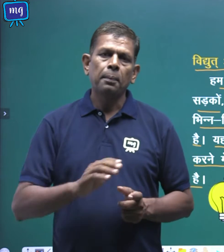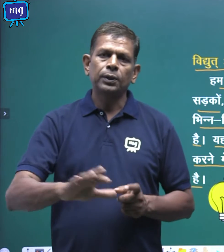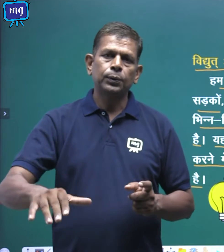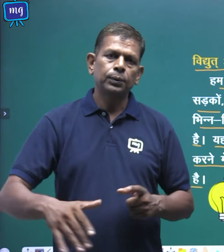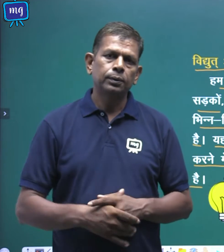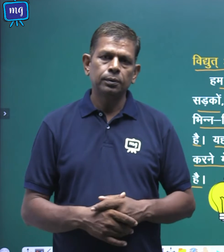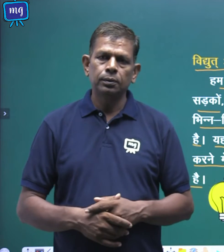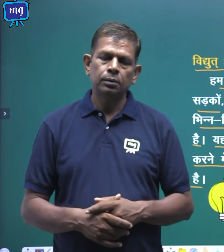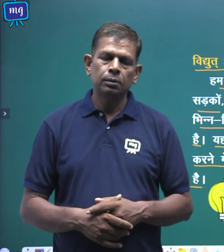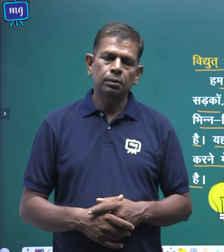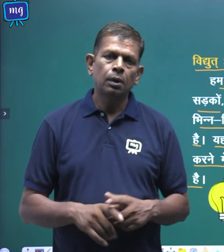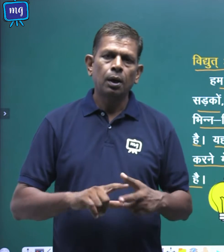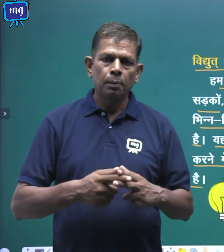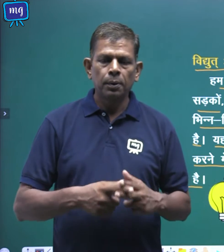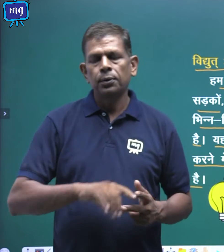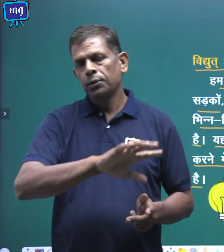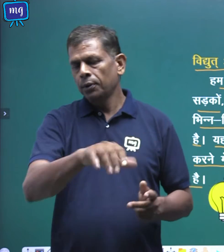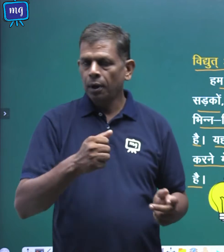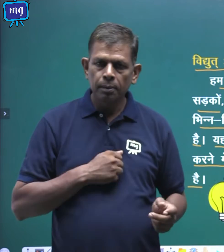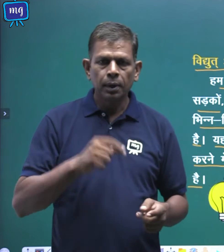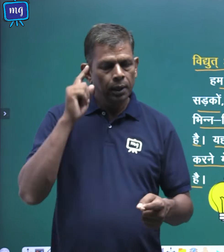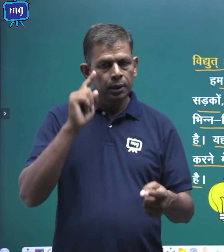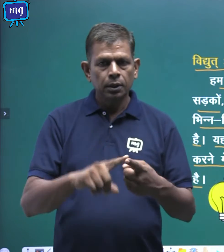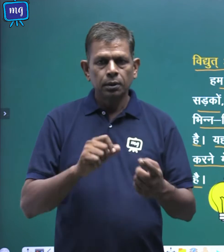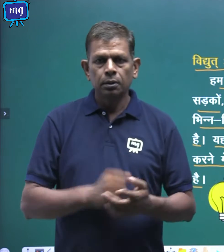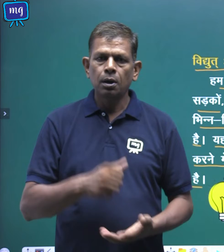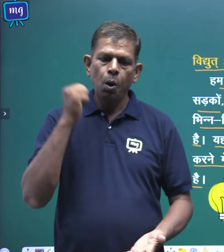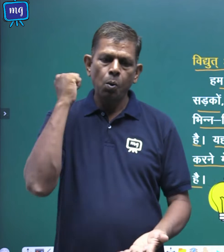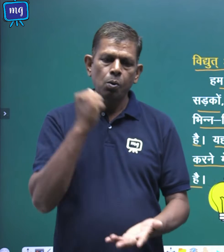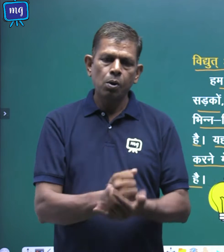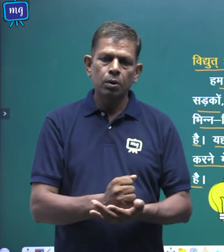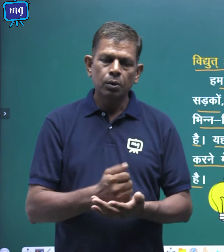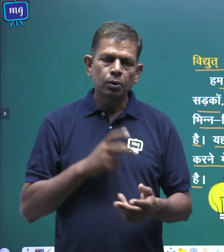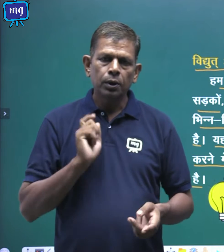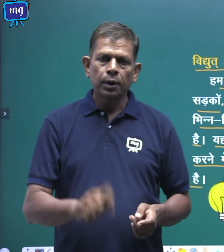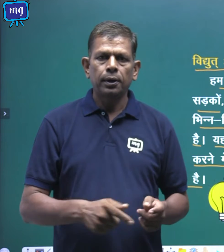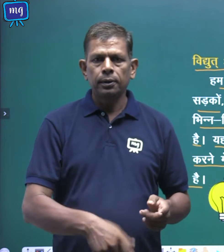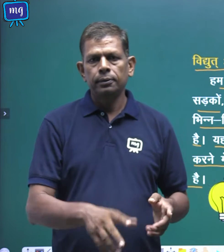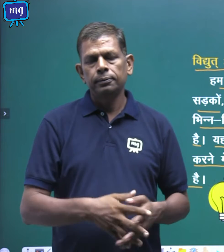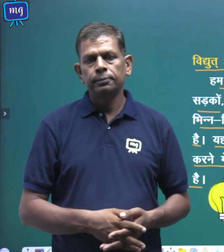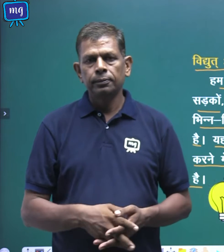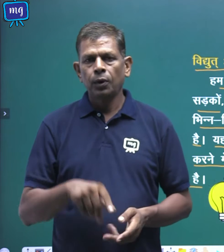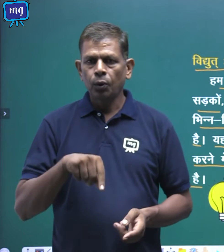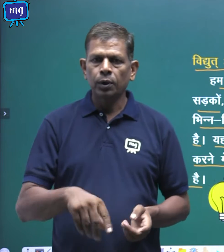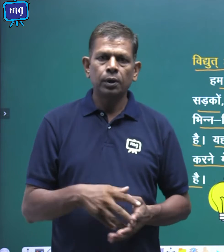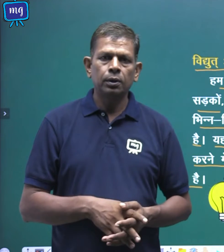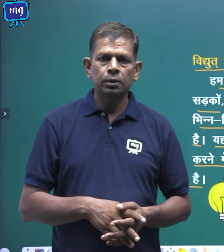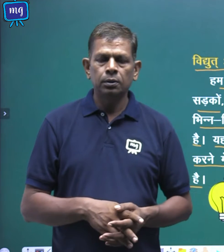बच्चों, विद्युत हमारे लिए बहुत ज़रूरी है